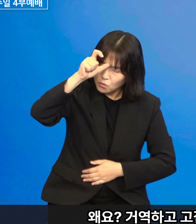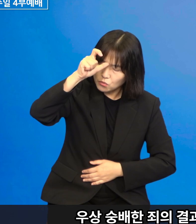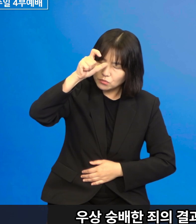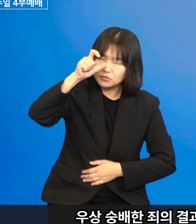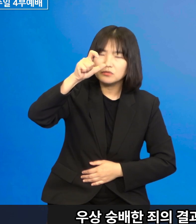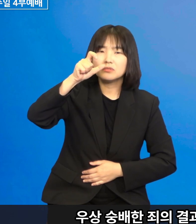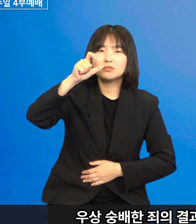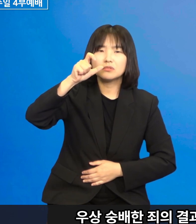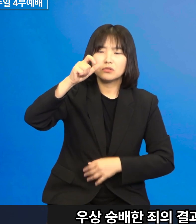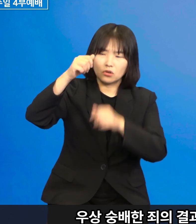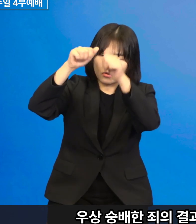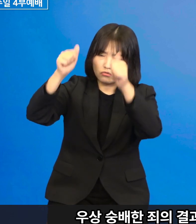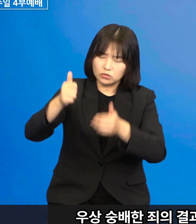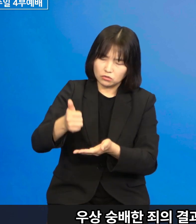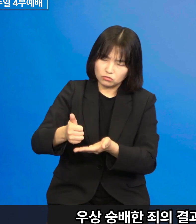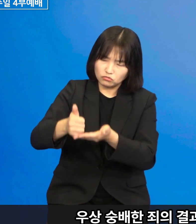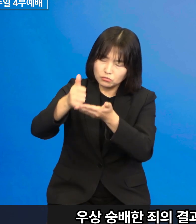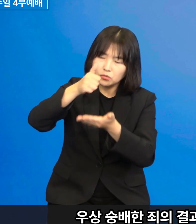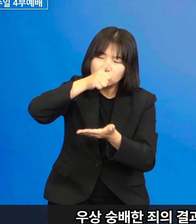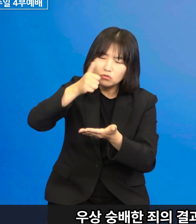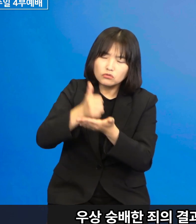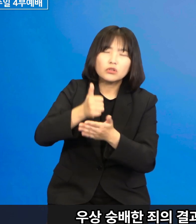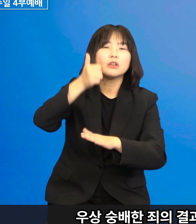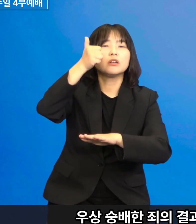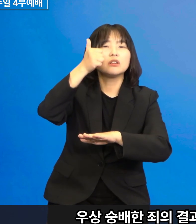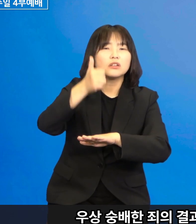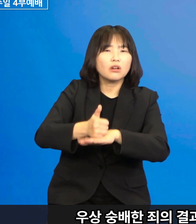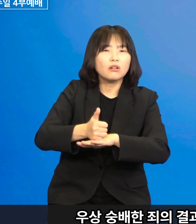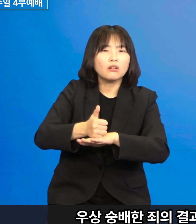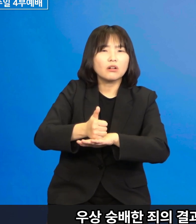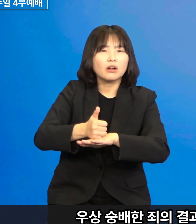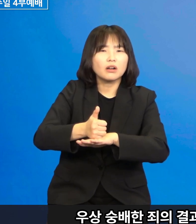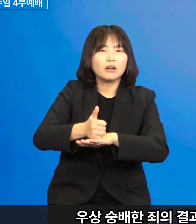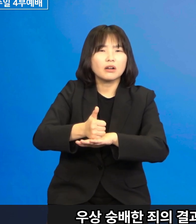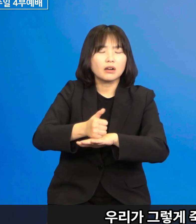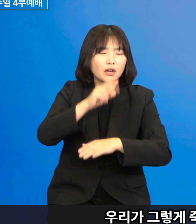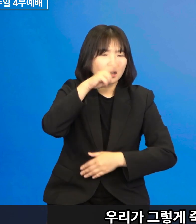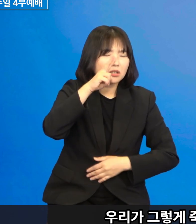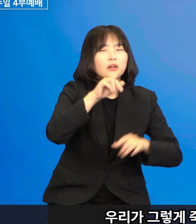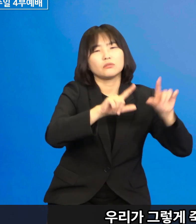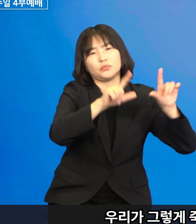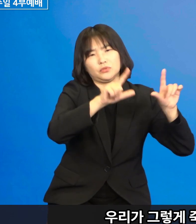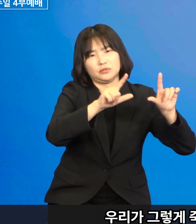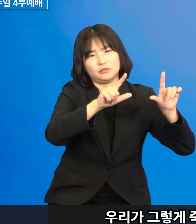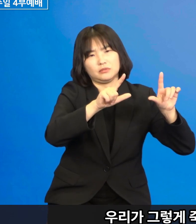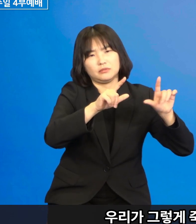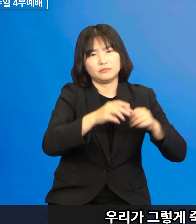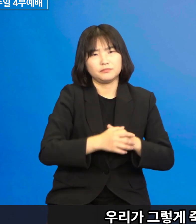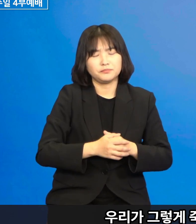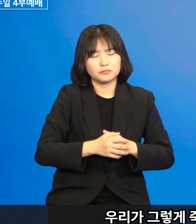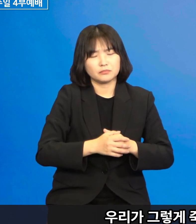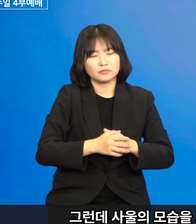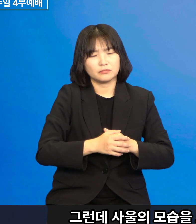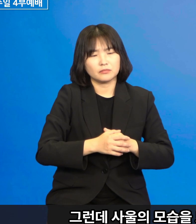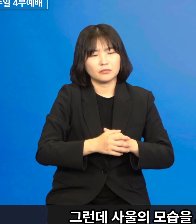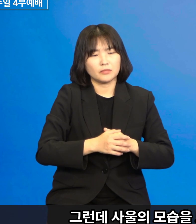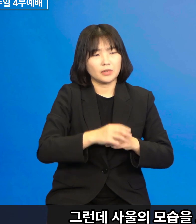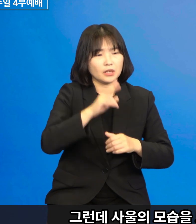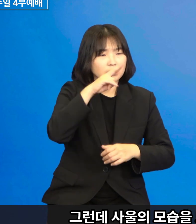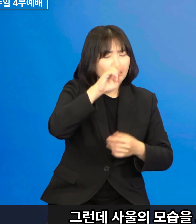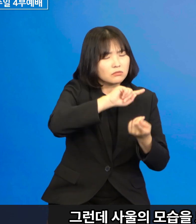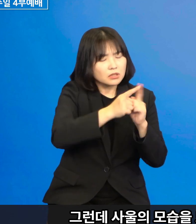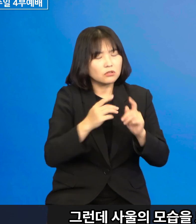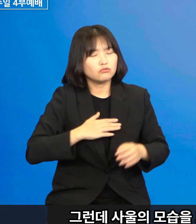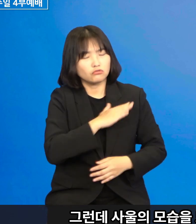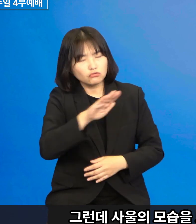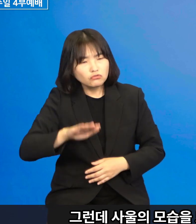모습으로 우상 숭배한 죄의 결과가 그거라고 하는 거거든요. 우리가 그렇게 죽었어야 된다는 거예요. 근데 우리 사울의